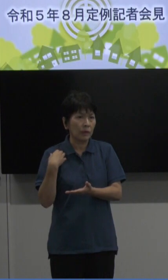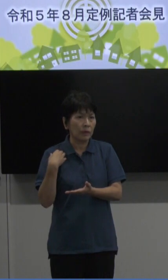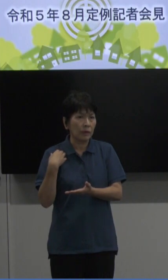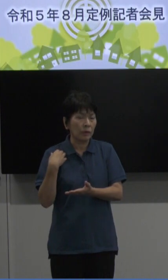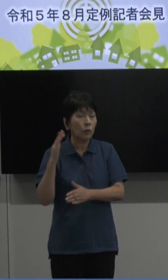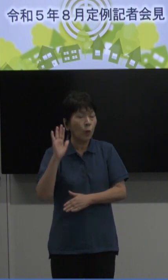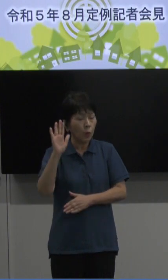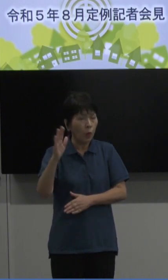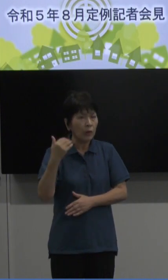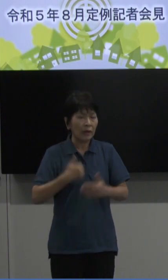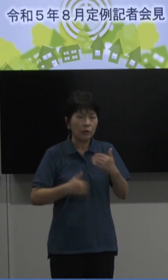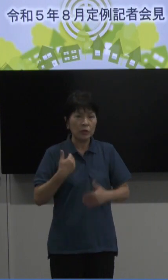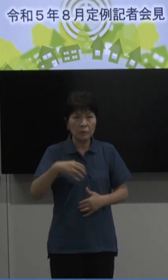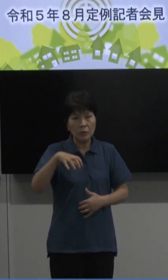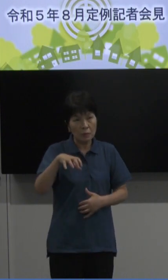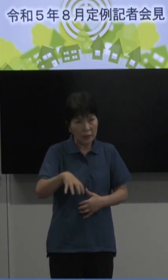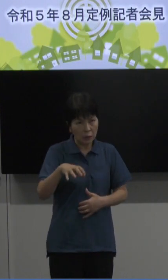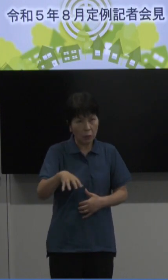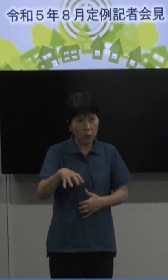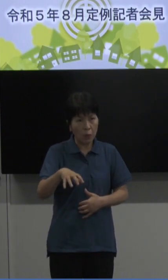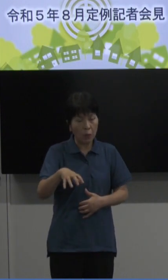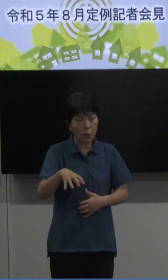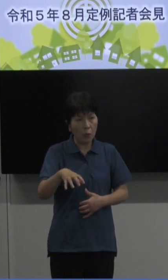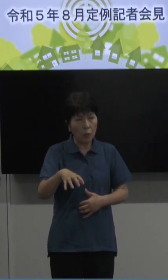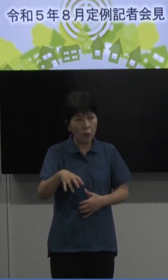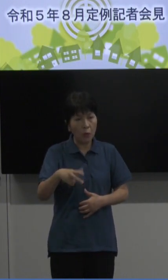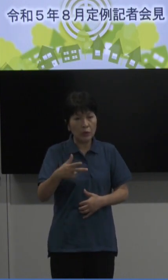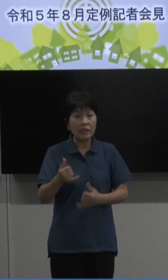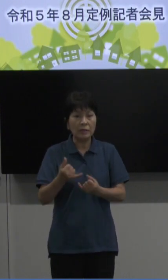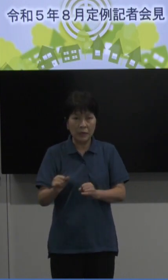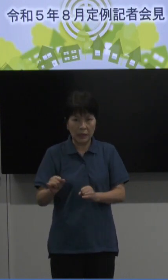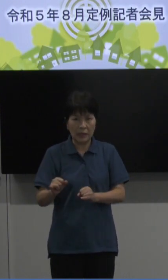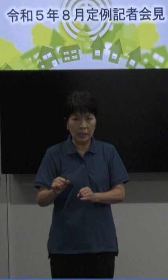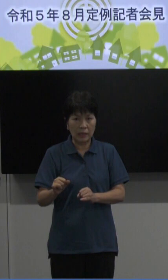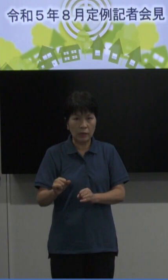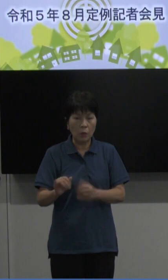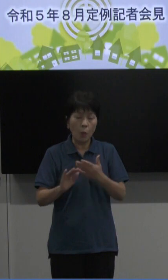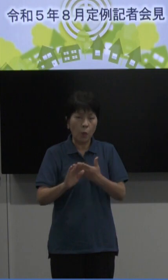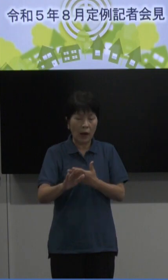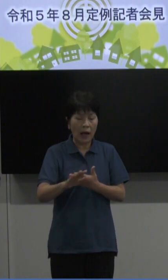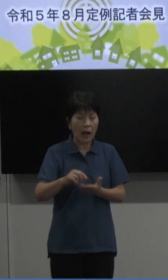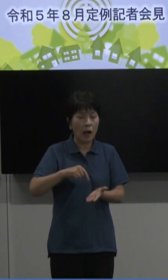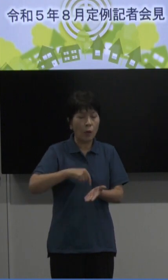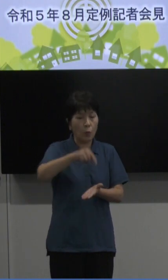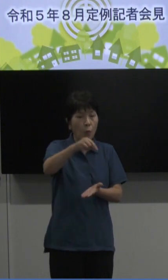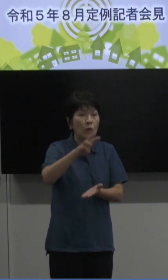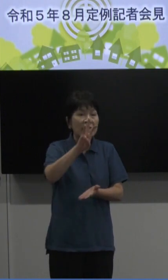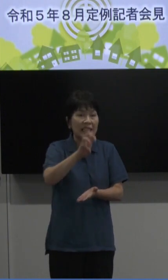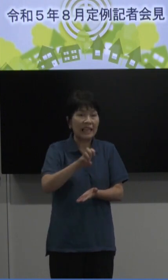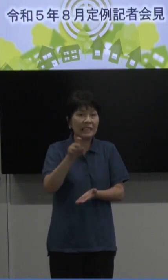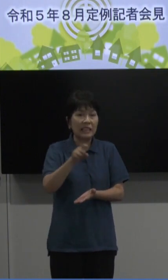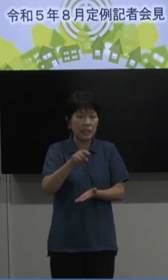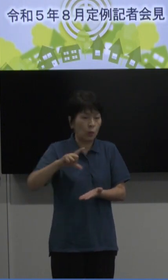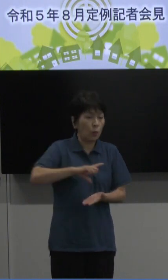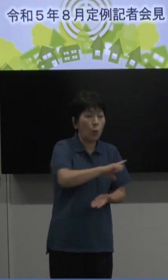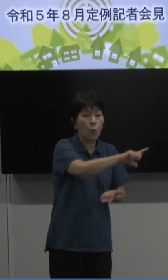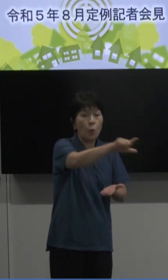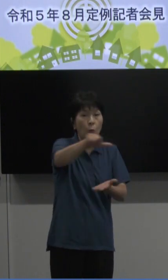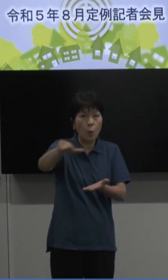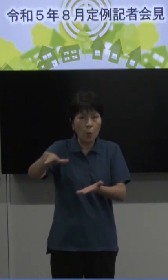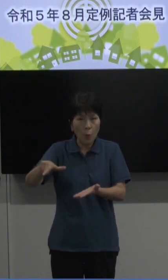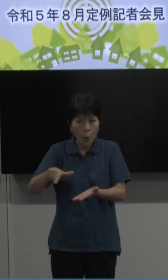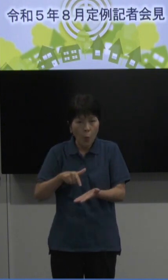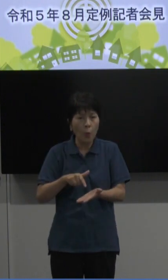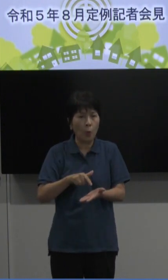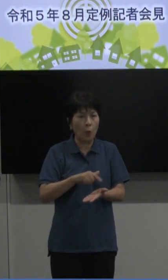割、要するにこれは市民の方を含め30キロ圏内の人からこう楽しみに来ていただく、そういうことによってイメージ